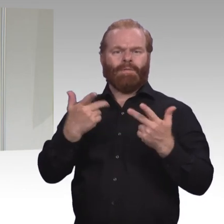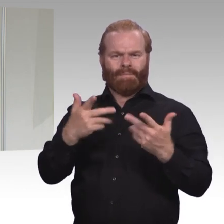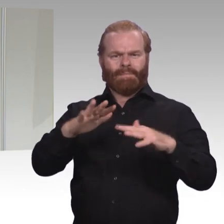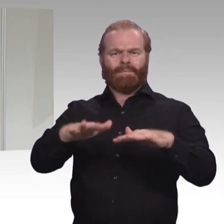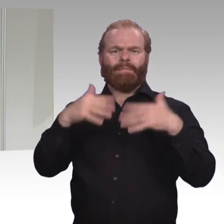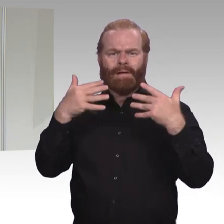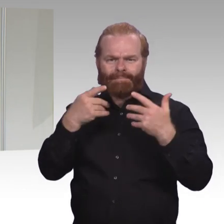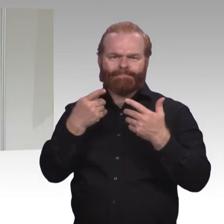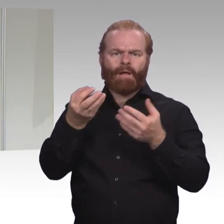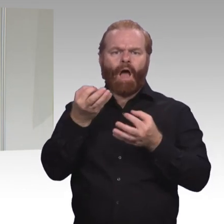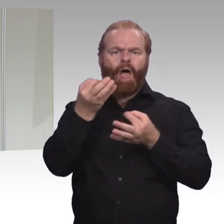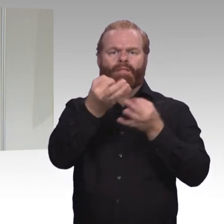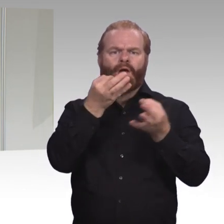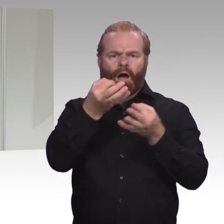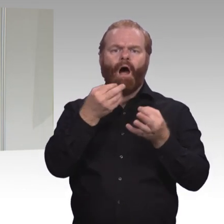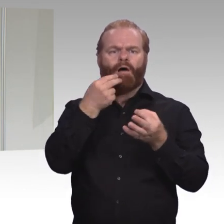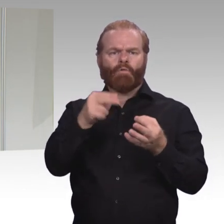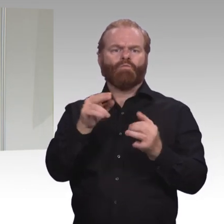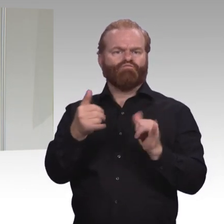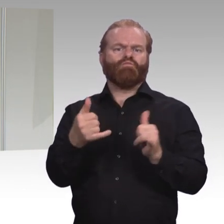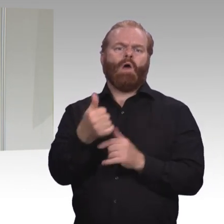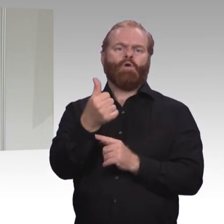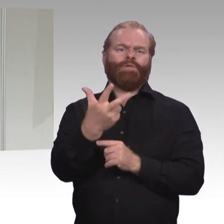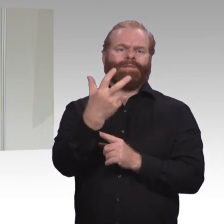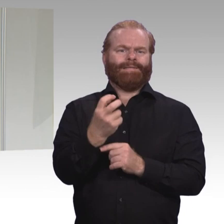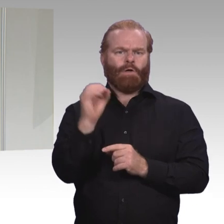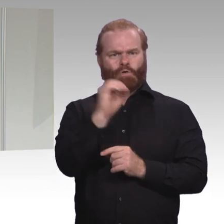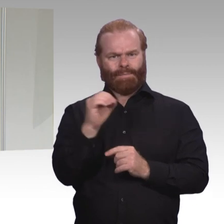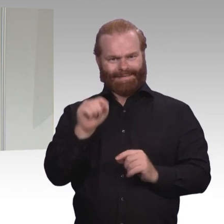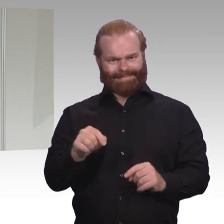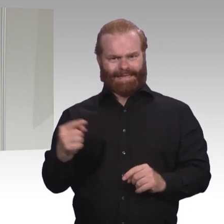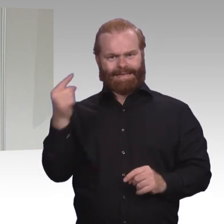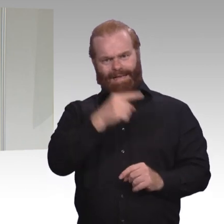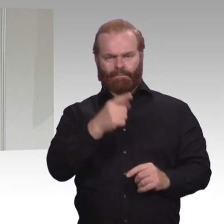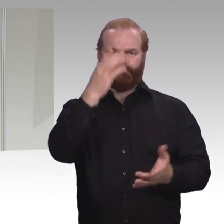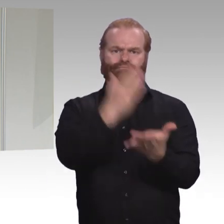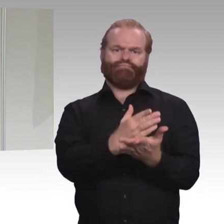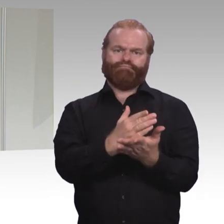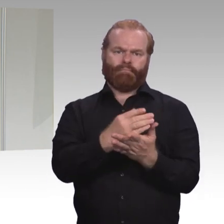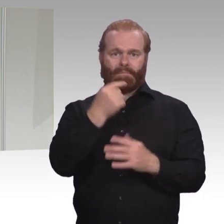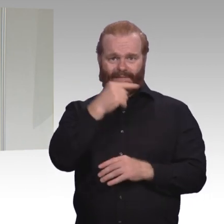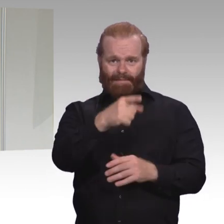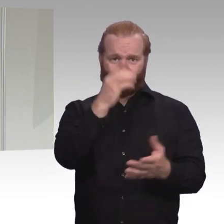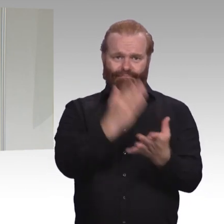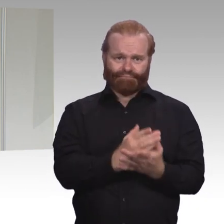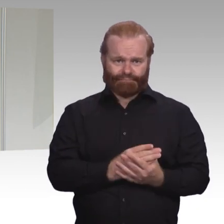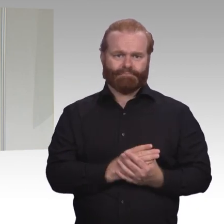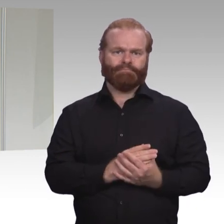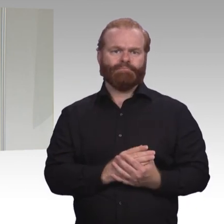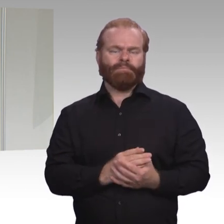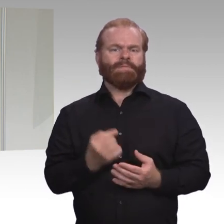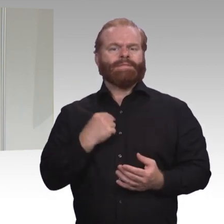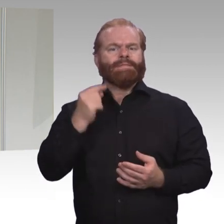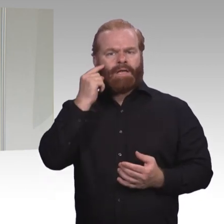auch sehr bewusst darüber zu reden, ob es richtig ist, einen militärischen Fußabdruck in einer Region zu